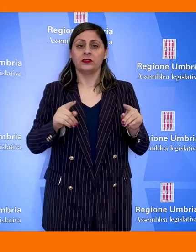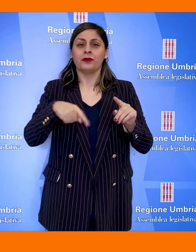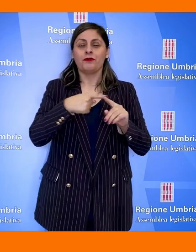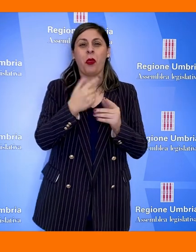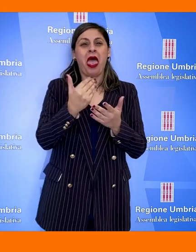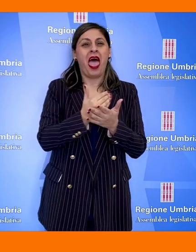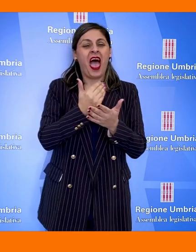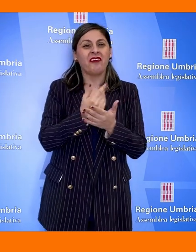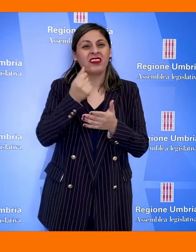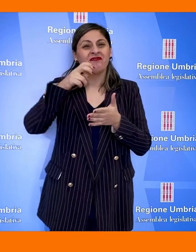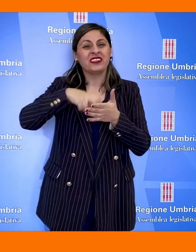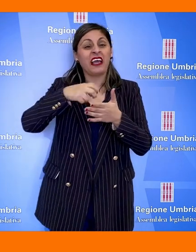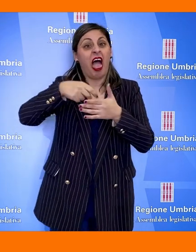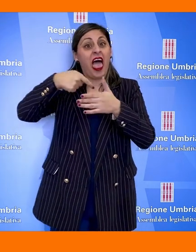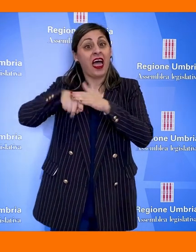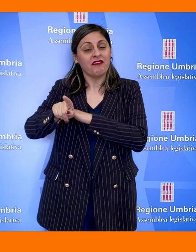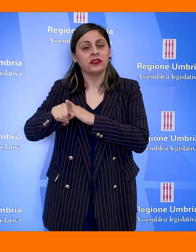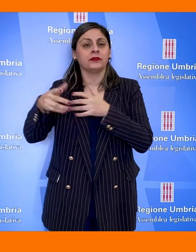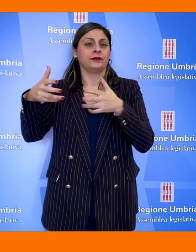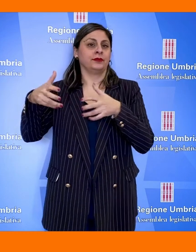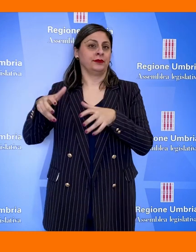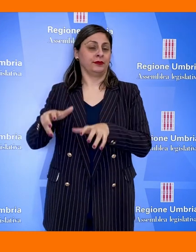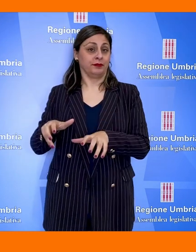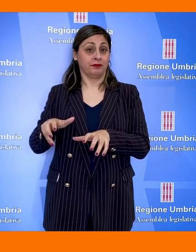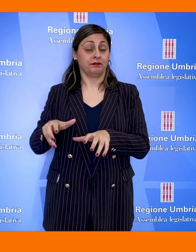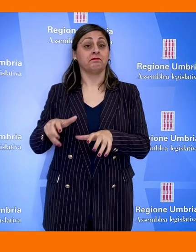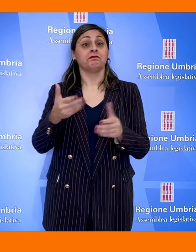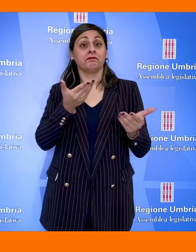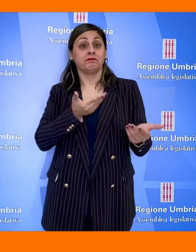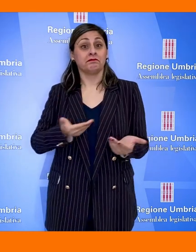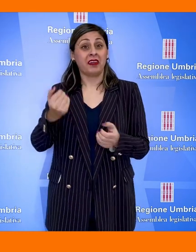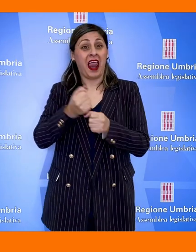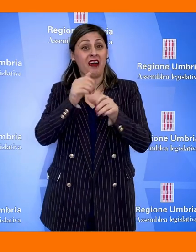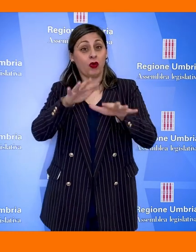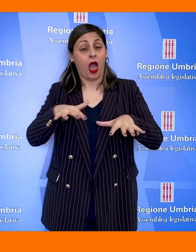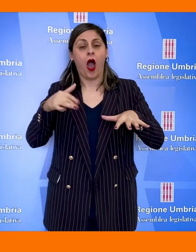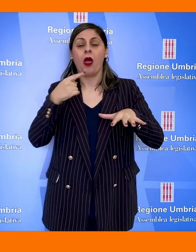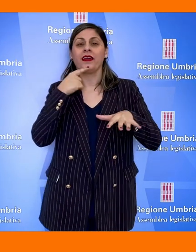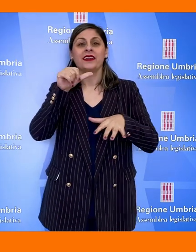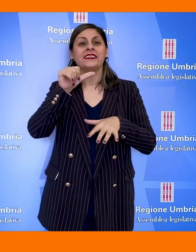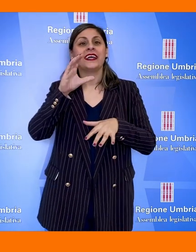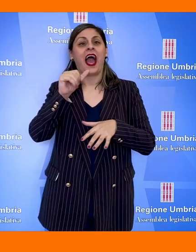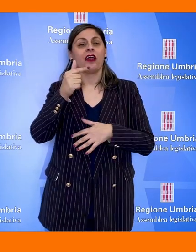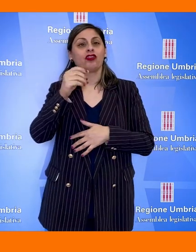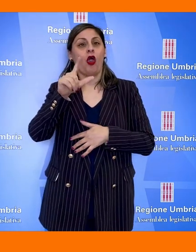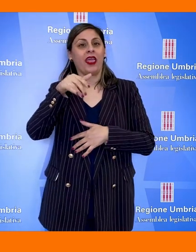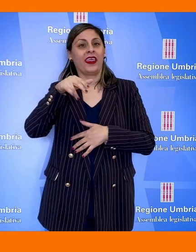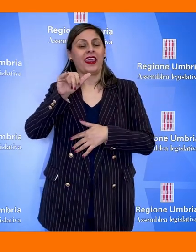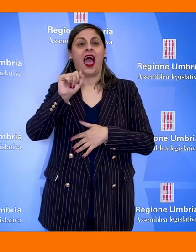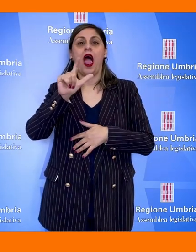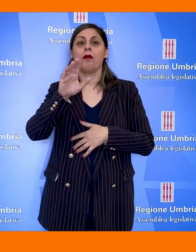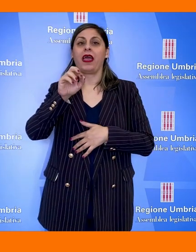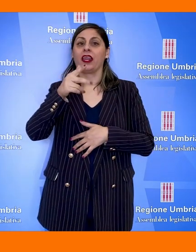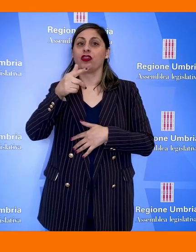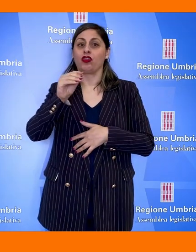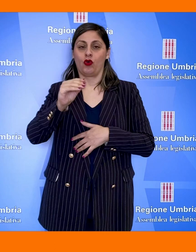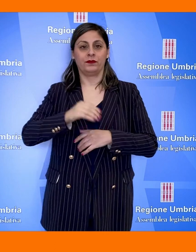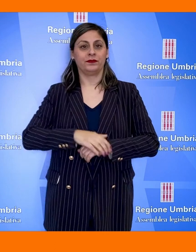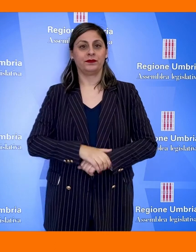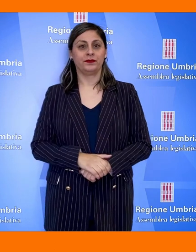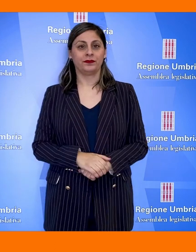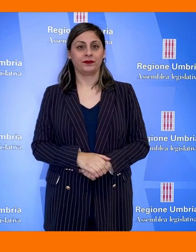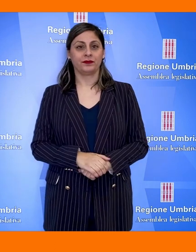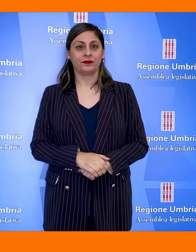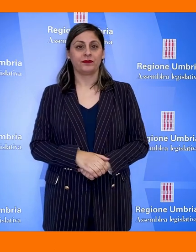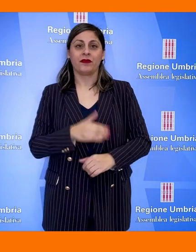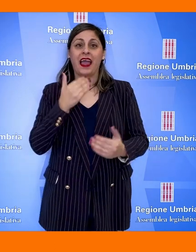e attenuare l'evasione fiscale. Il servizio sui lavori d'Aula curato da Alberto Scattolini.